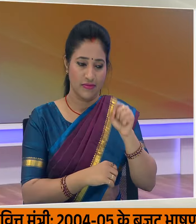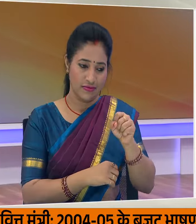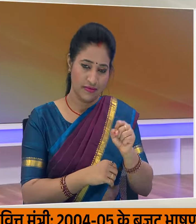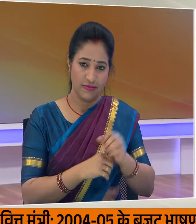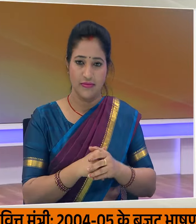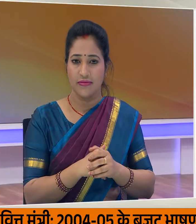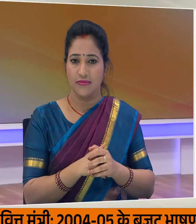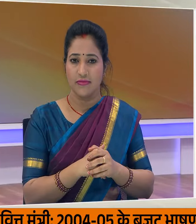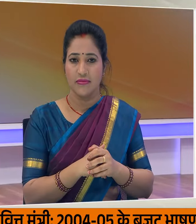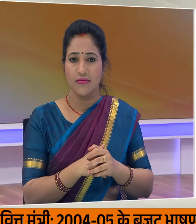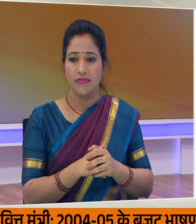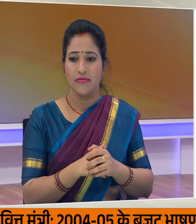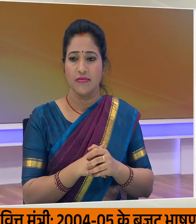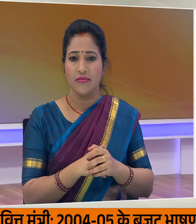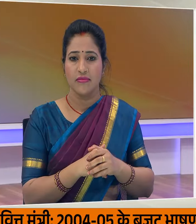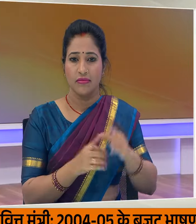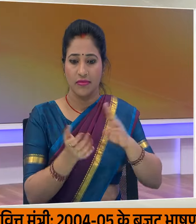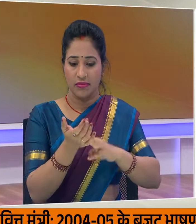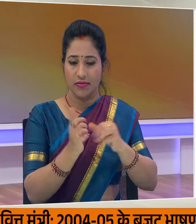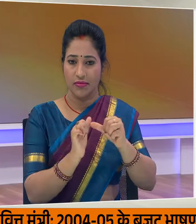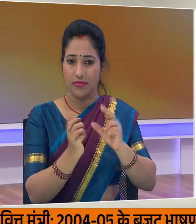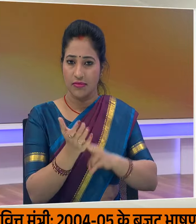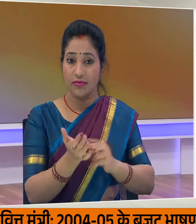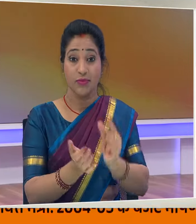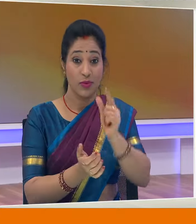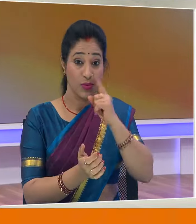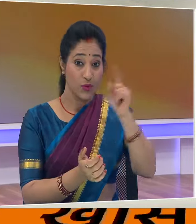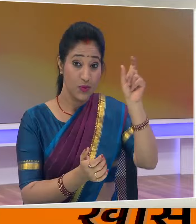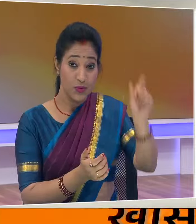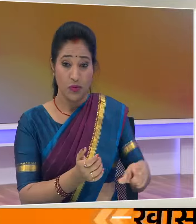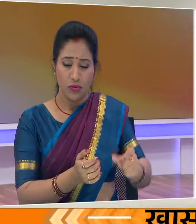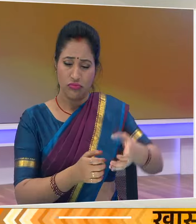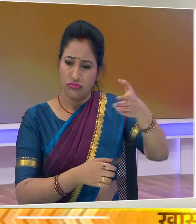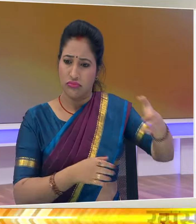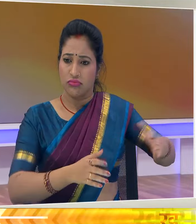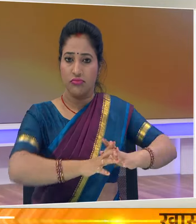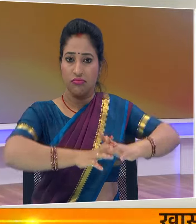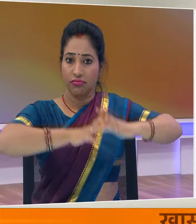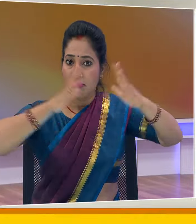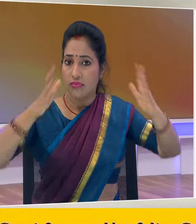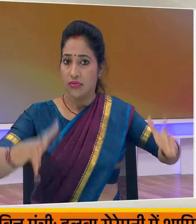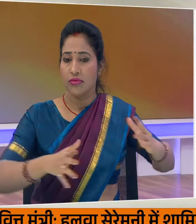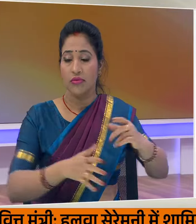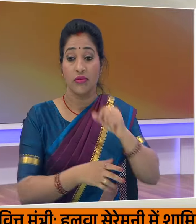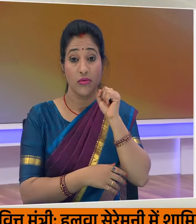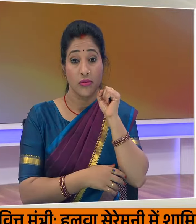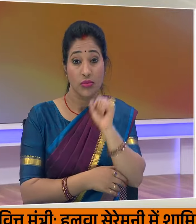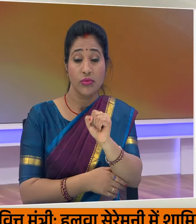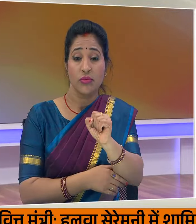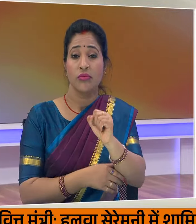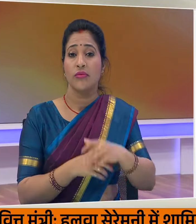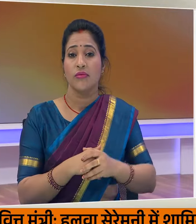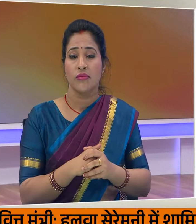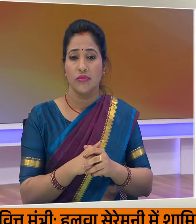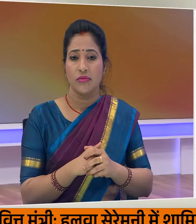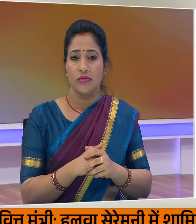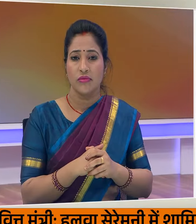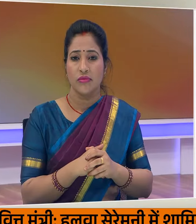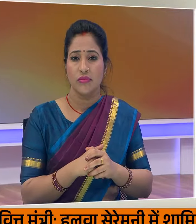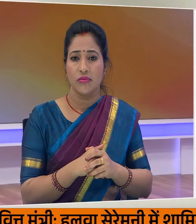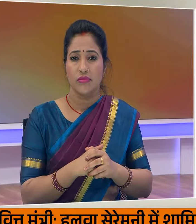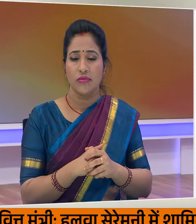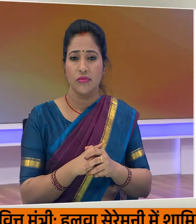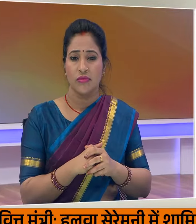मनु को भी मेरी तरफ से बहुत बहुत बधाई। हाँ जी, हाँ जी। और आप आपने ये